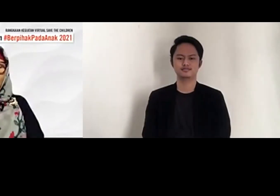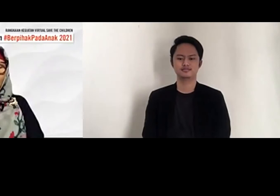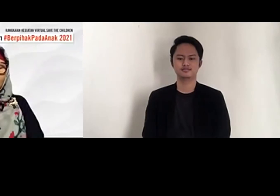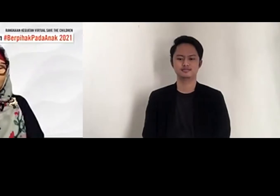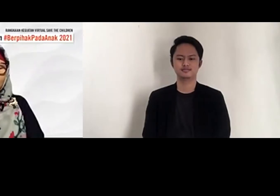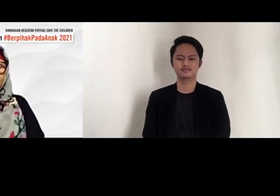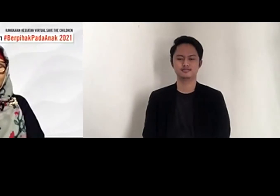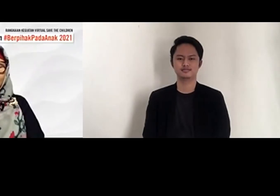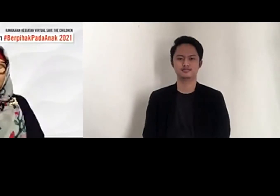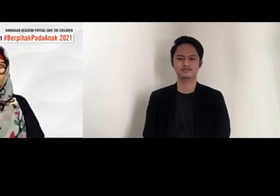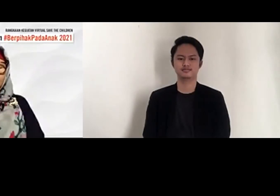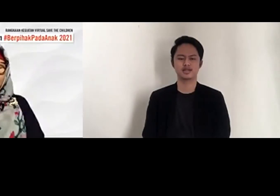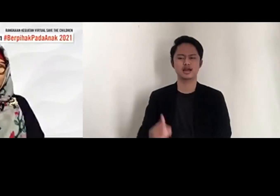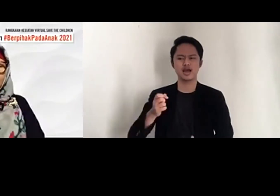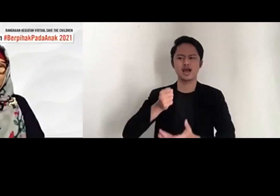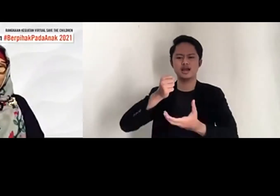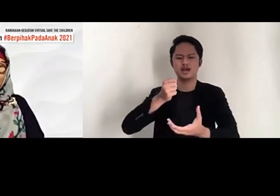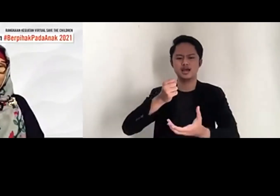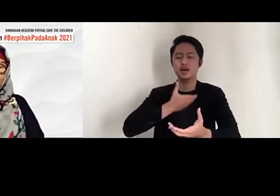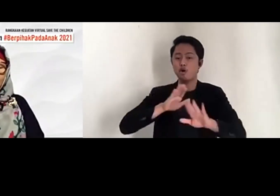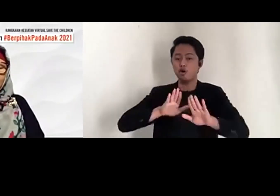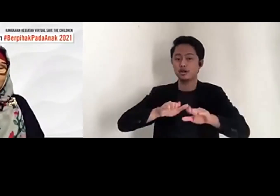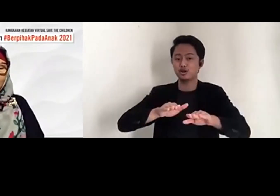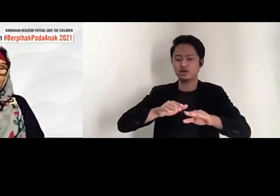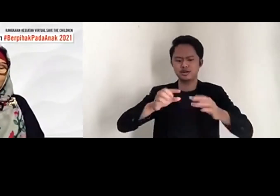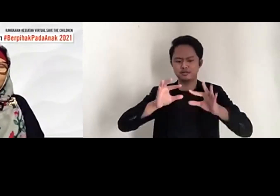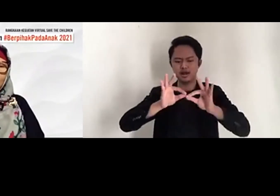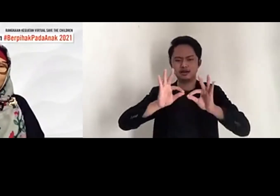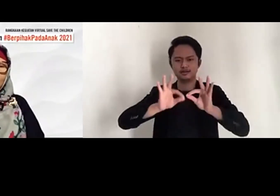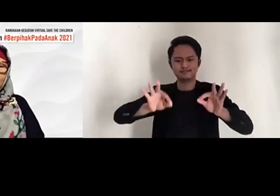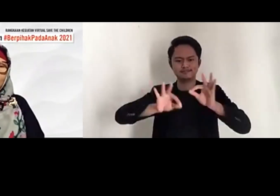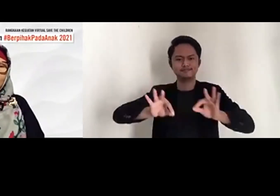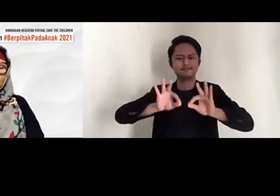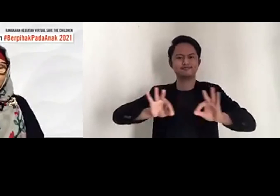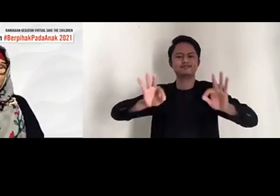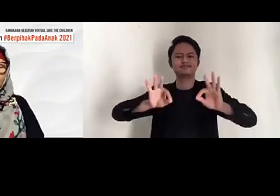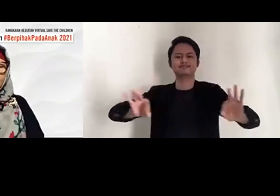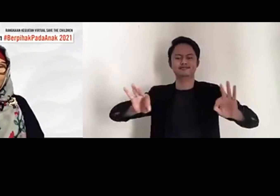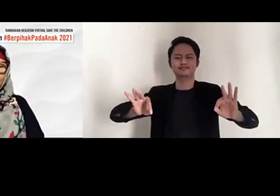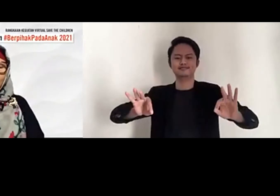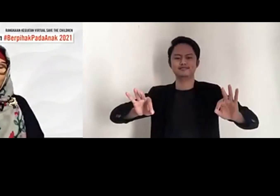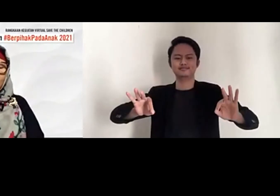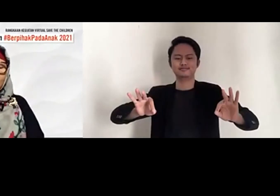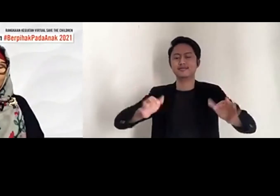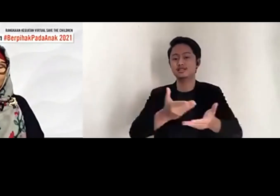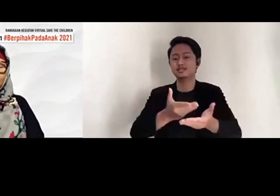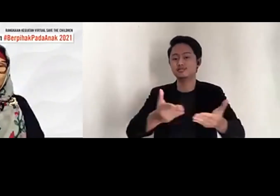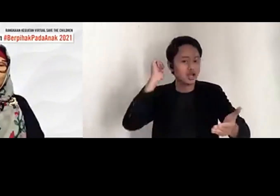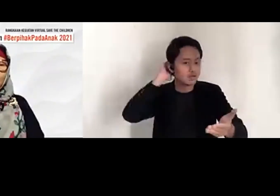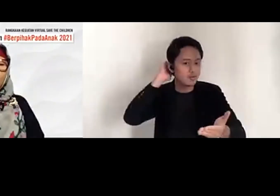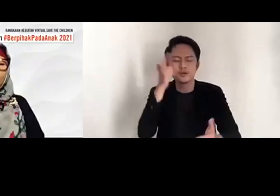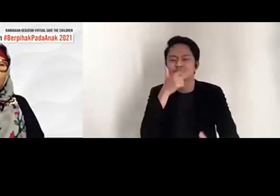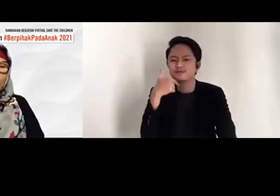Hadiah dari kawan. Sebelum menenun, benang harus dipintal. Apakah Ibu yang rupawan,